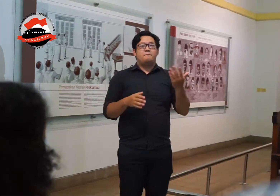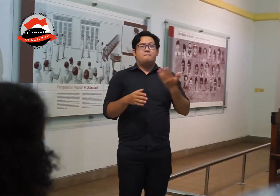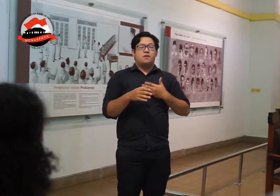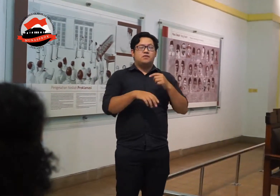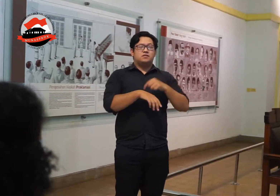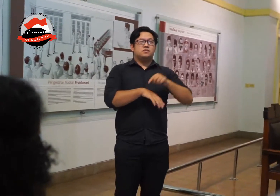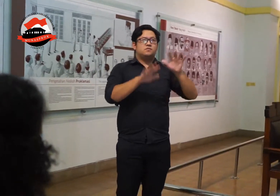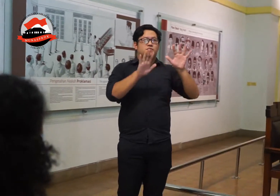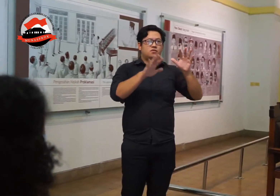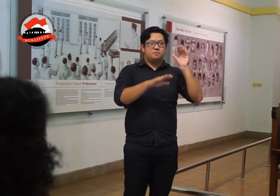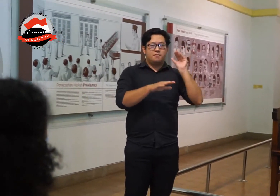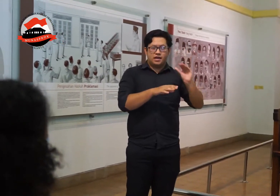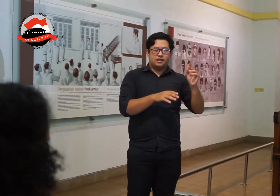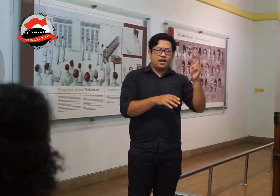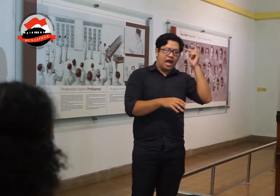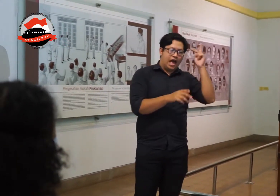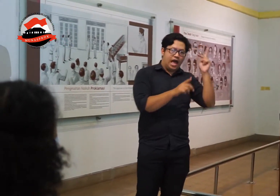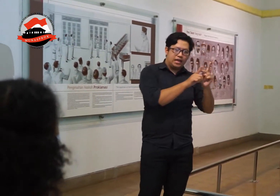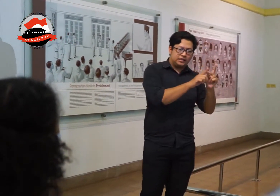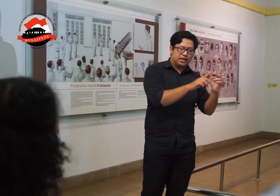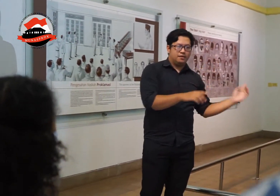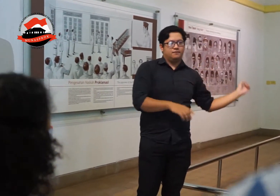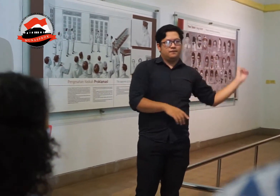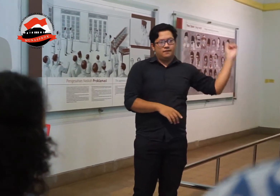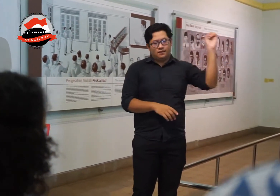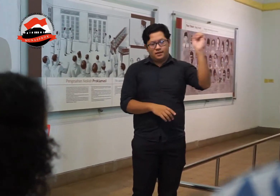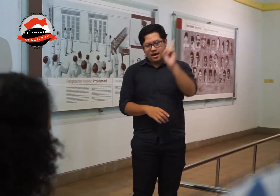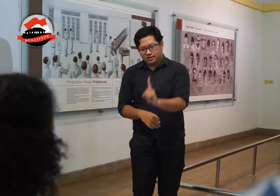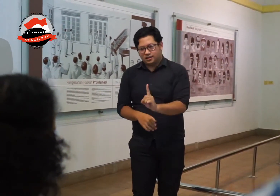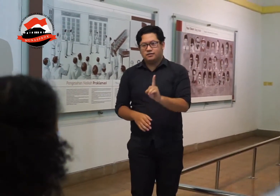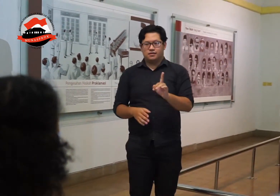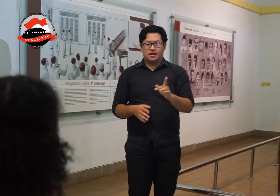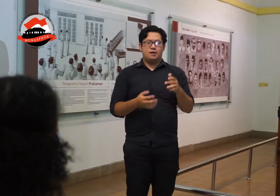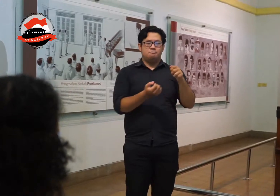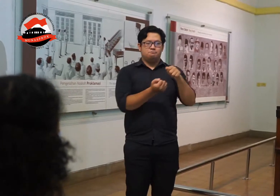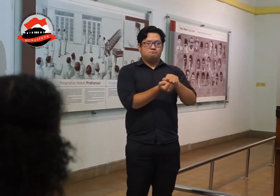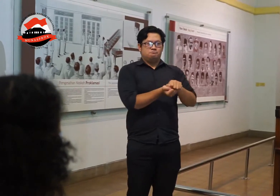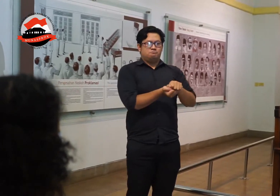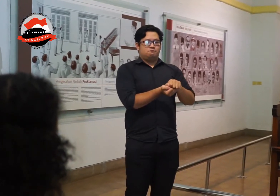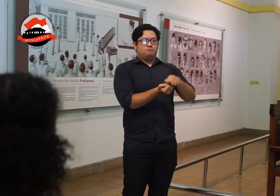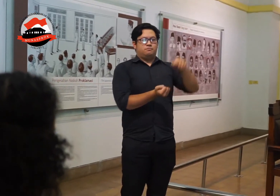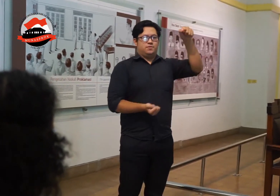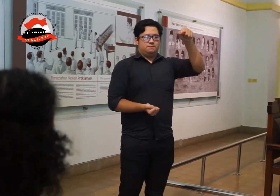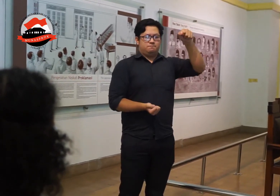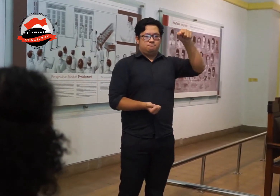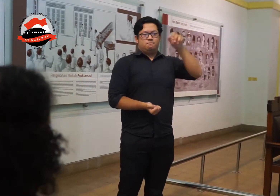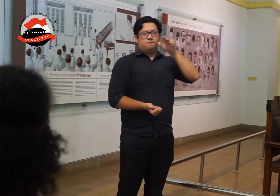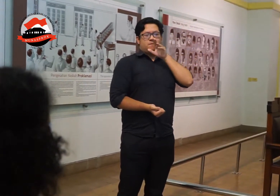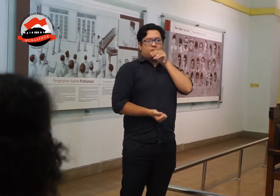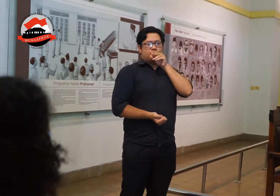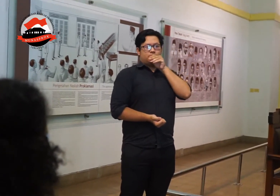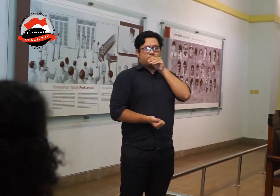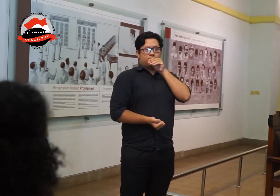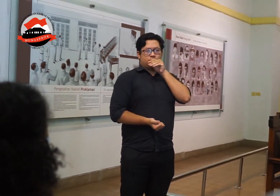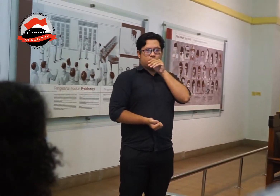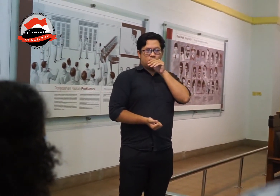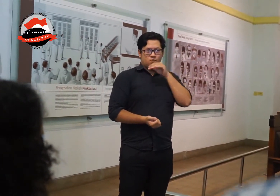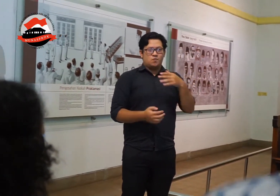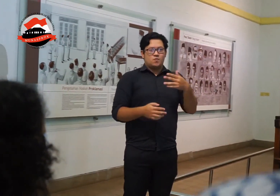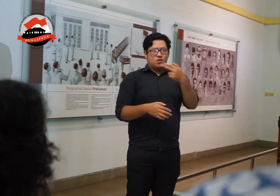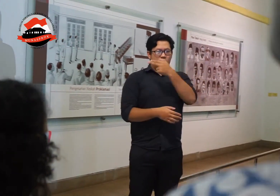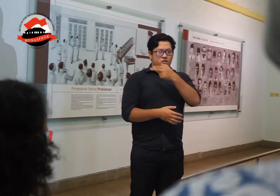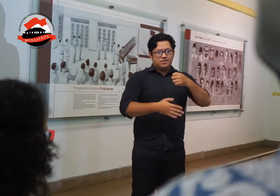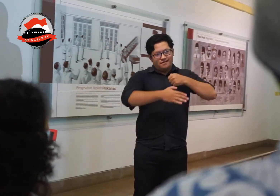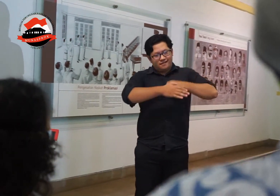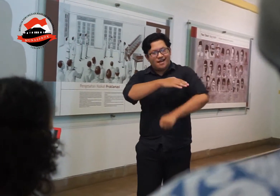Bung Hatta datang dan terjadilah peristiwa yang maha penting lahirnya bangsa